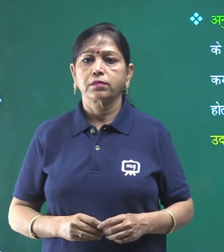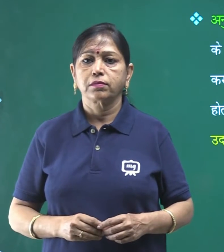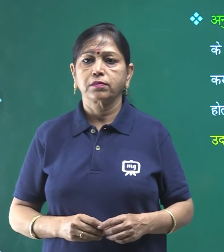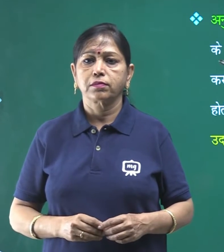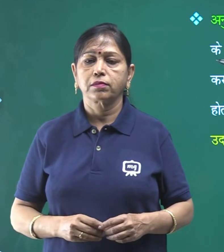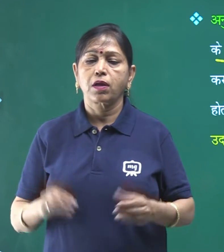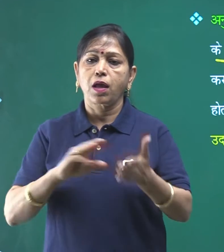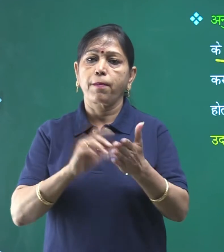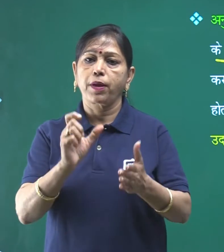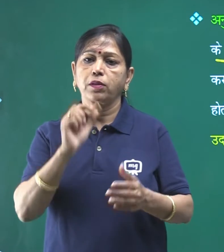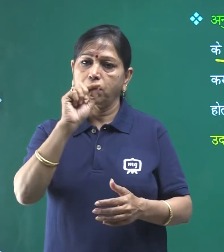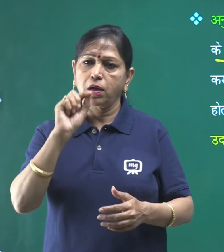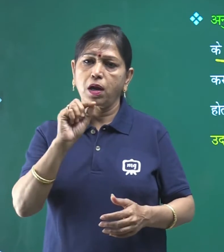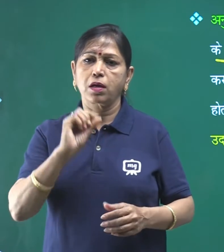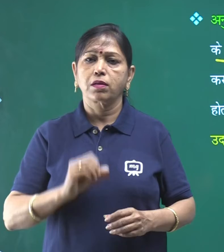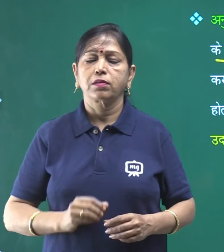माध्यम के कण